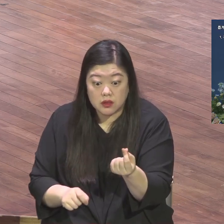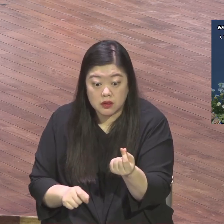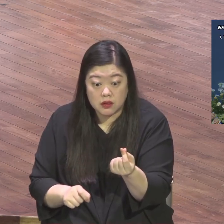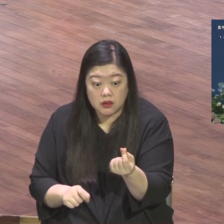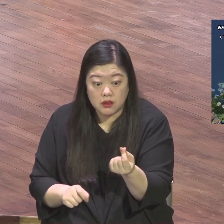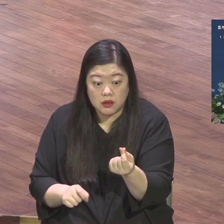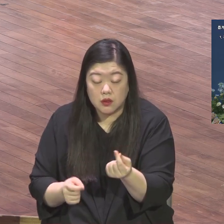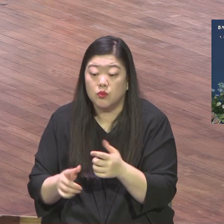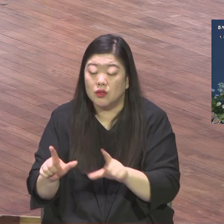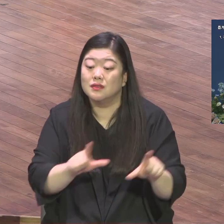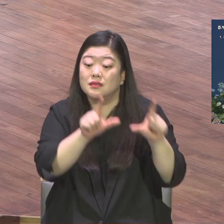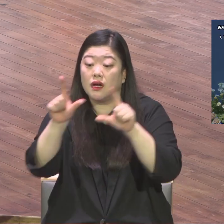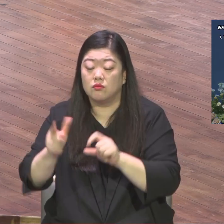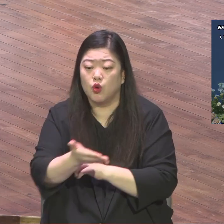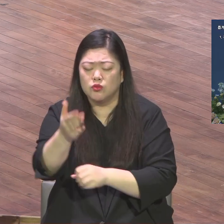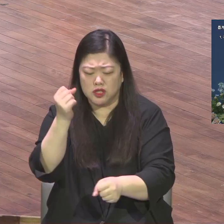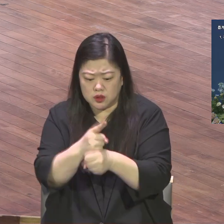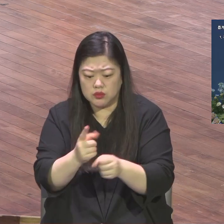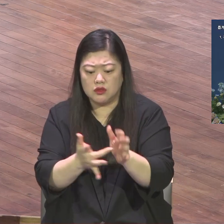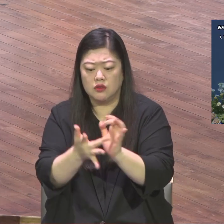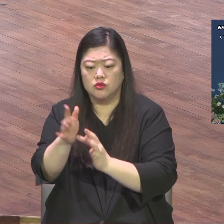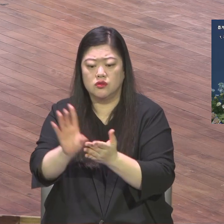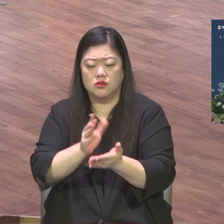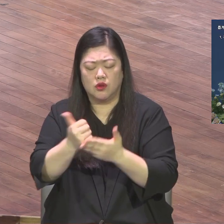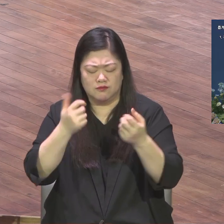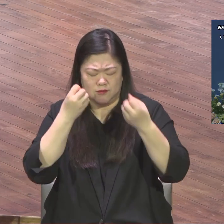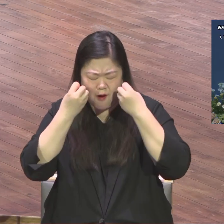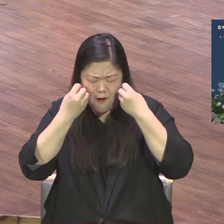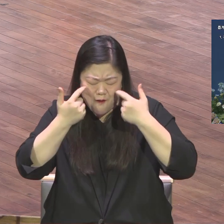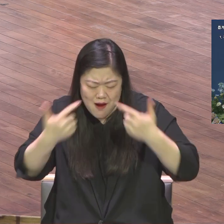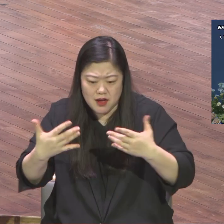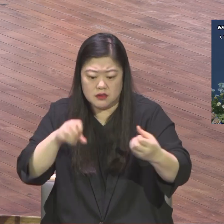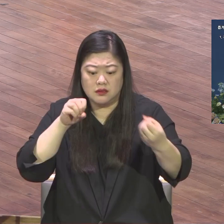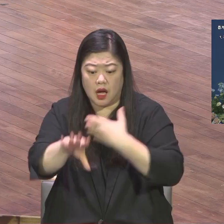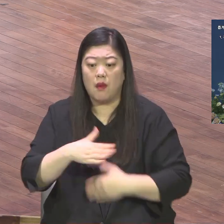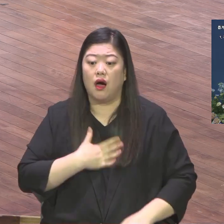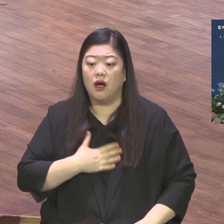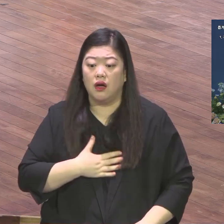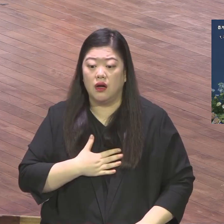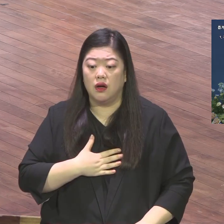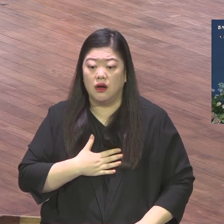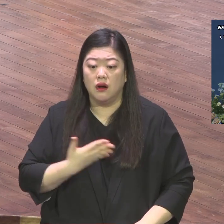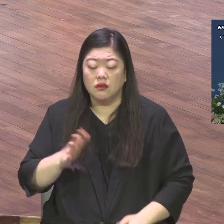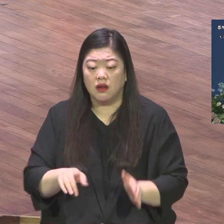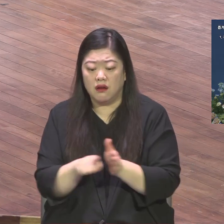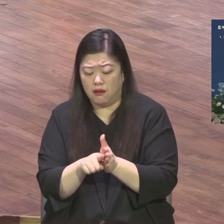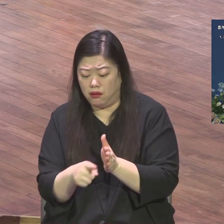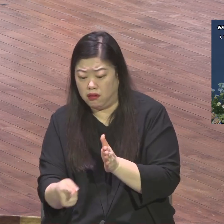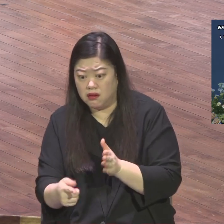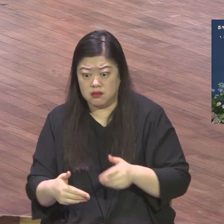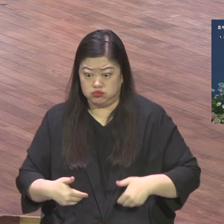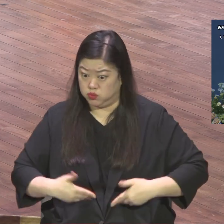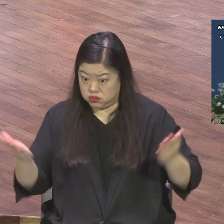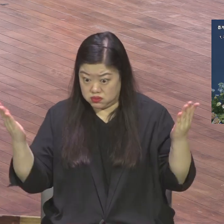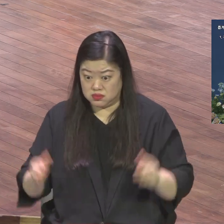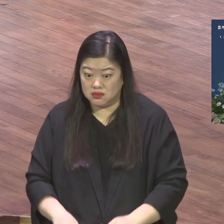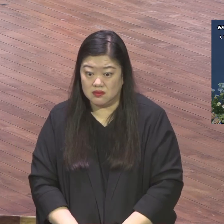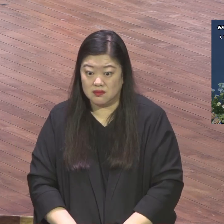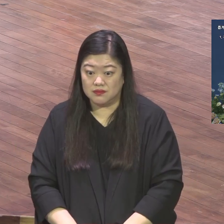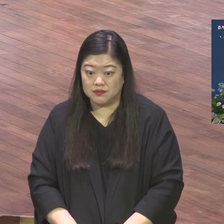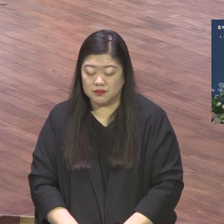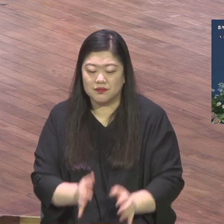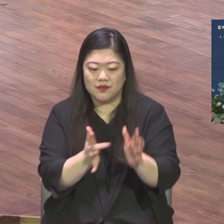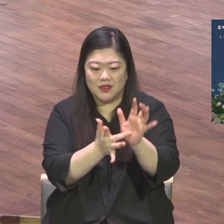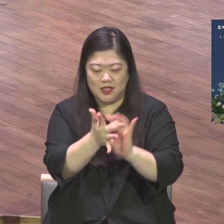금방 알게 되죠. 그렇게 여러분들이요, 끊임없이 이 호흡 있는 날까지 모든 사람들에게 예수가